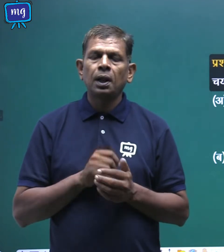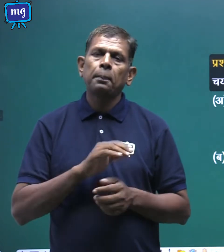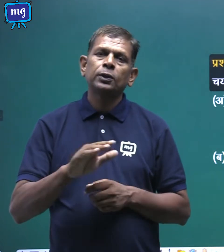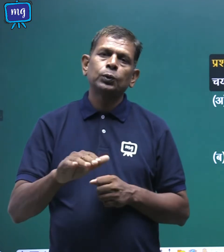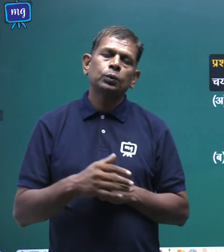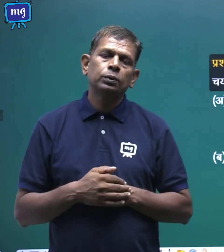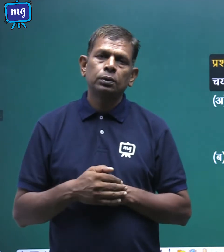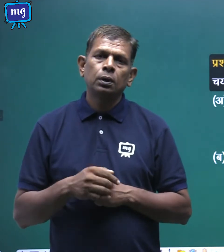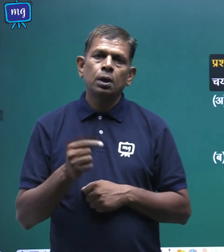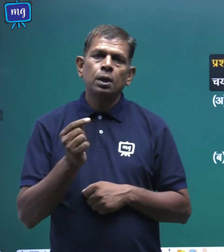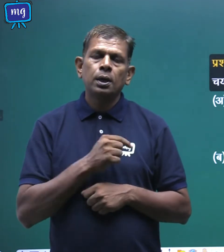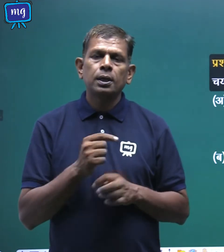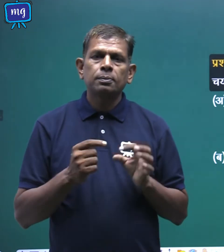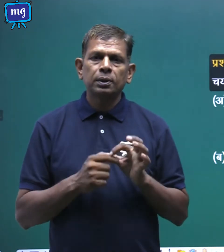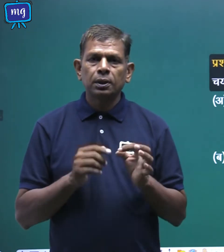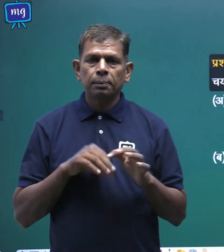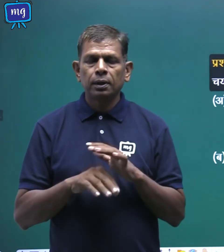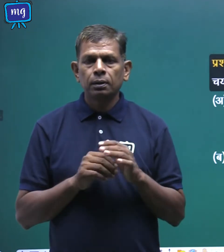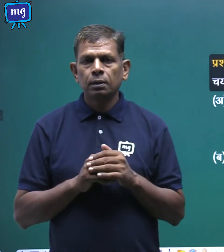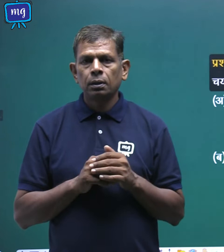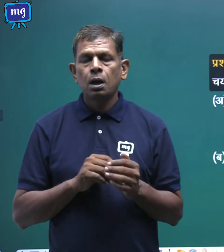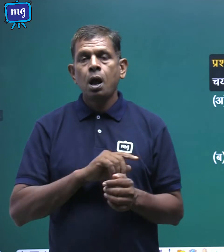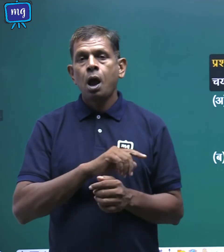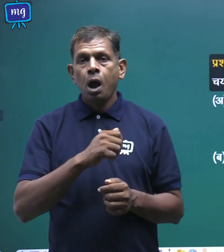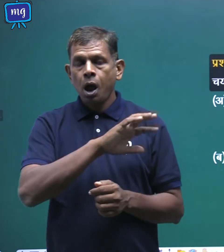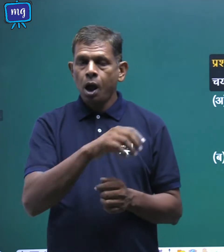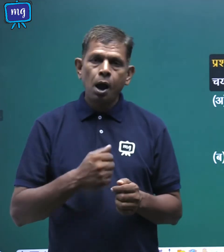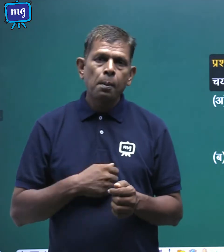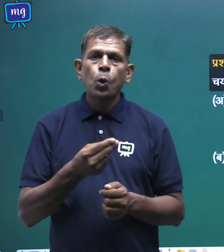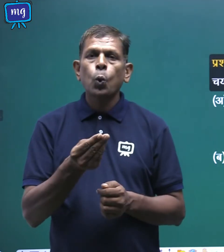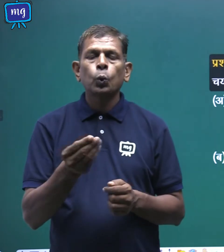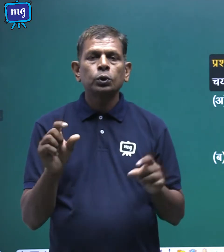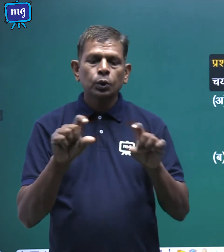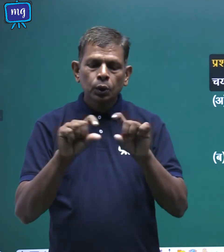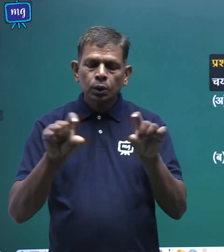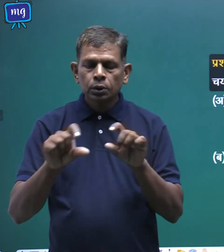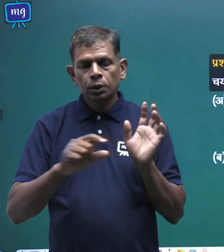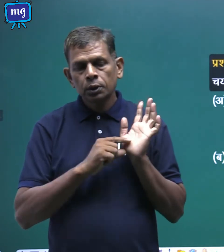बच्चों, इस प्रश्न में हमें कुछ कथन दिए गए हैं।